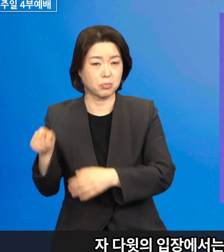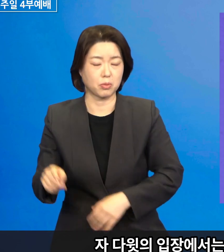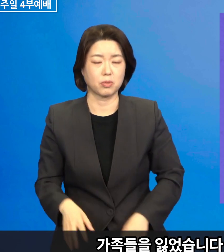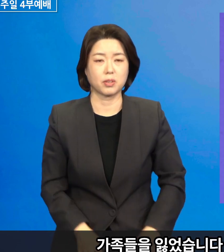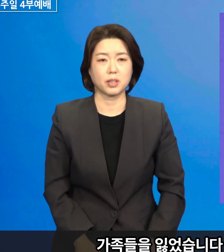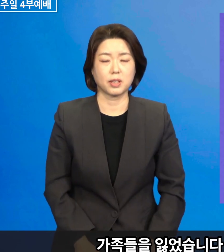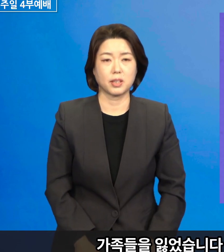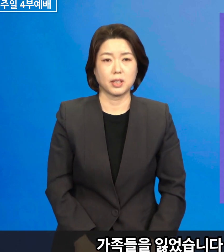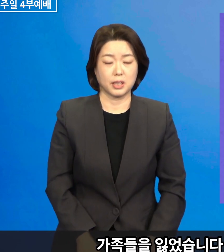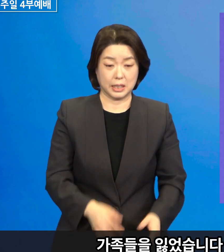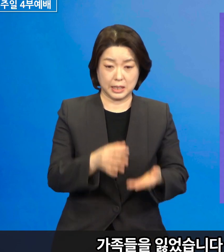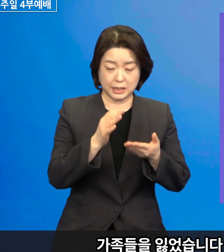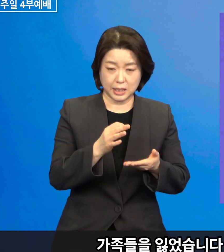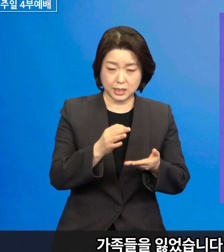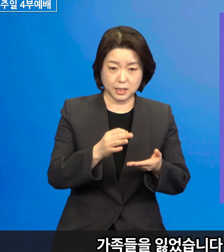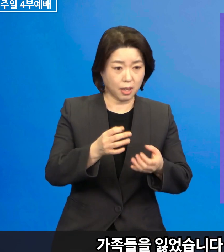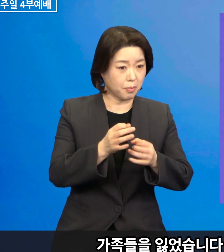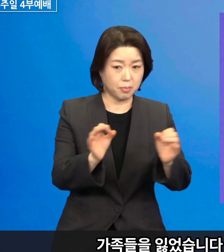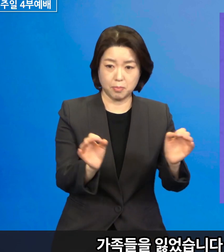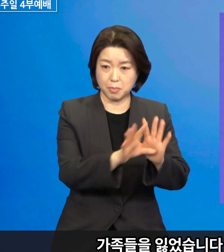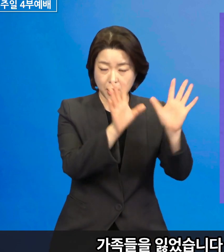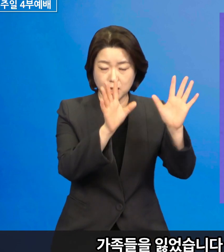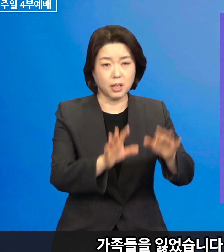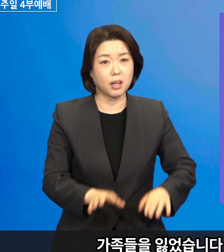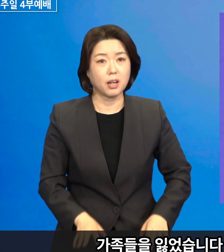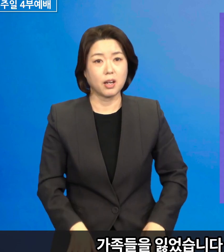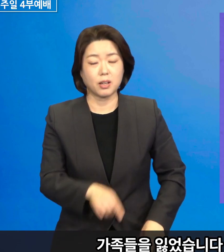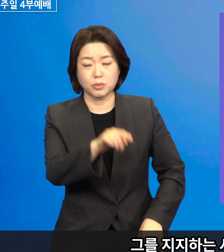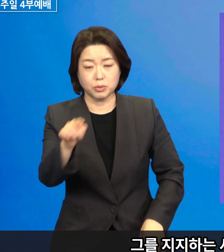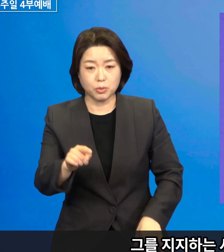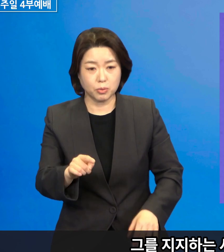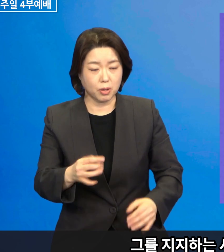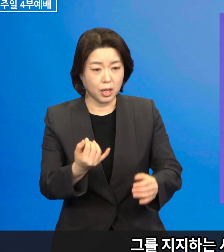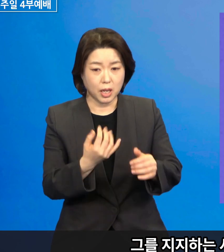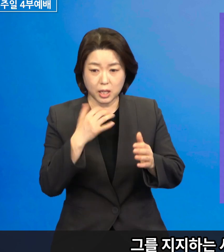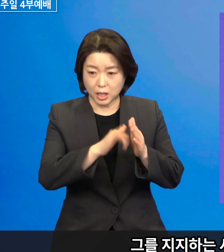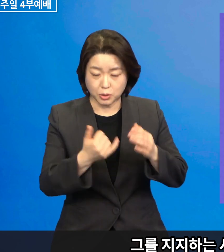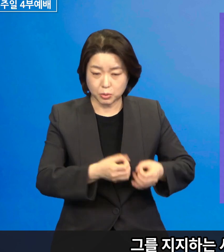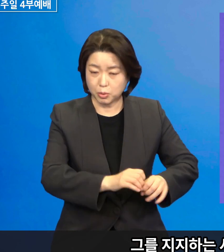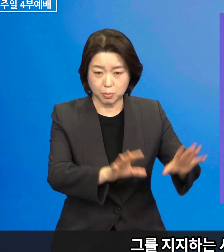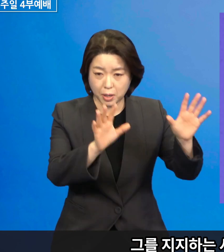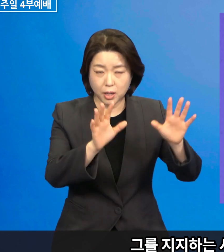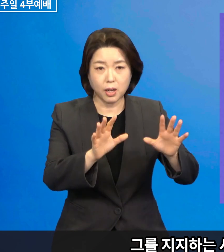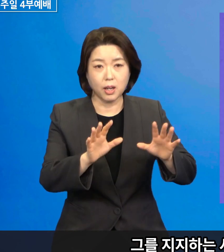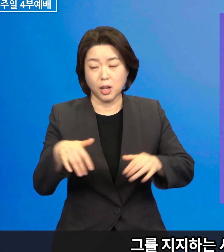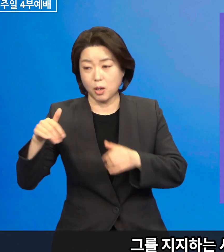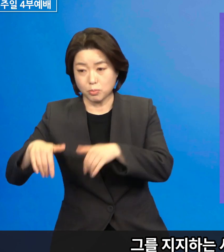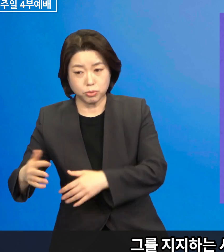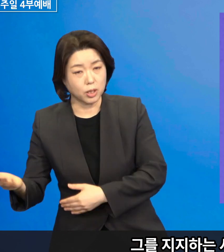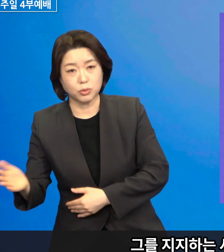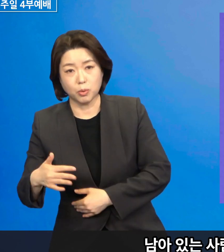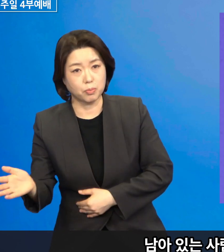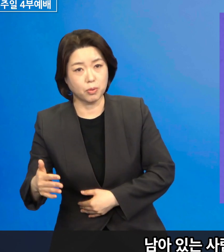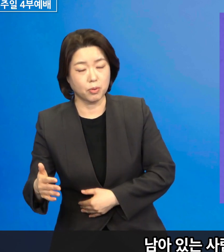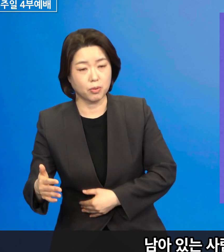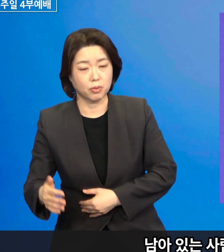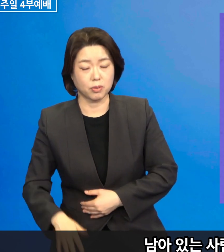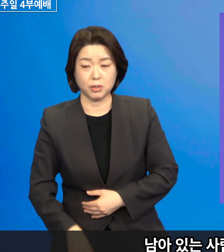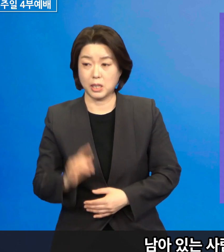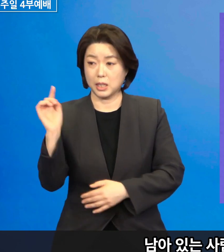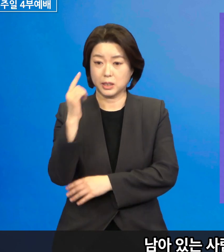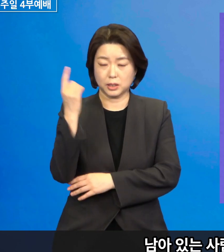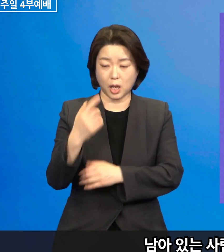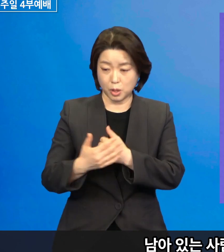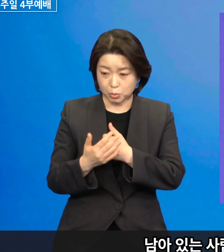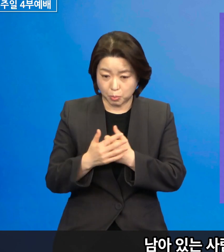재산을 잃었습니다. 가족들을 잃었습니다. 이제 부하도 잃었습니다. 그를 지지한 사람이 거의 없어요. 남아있는 사람이